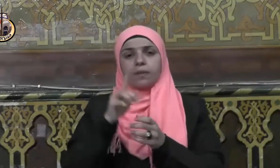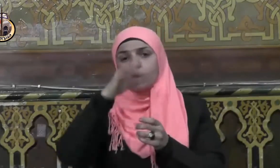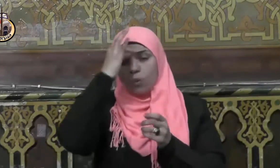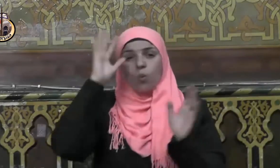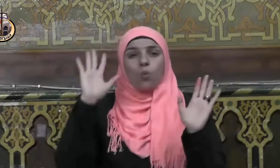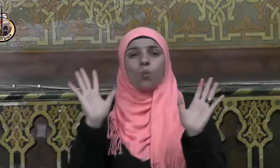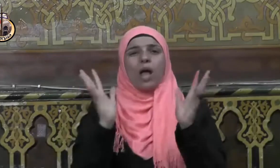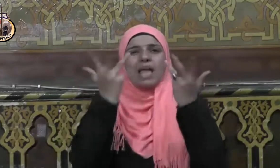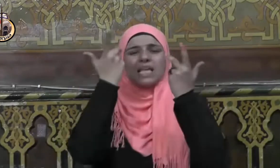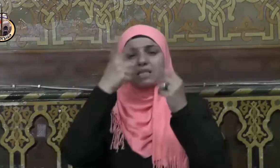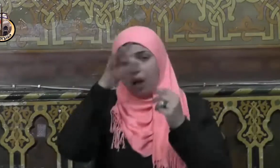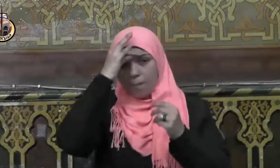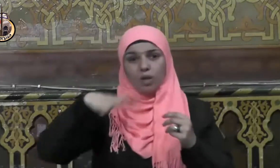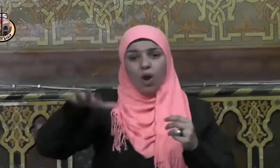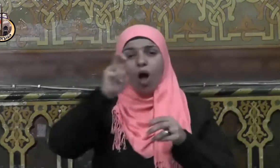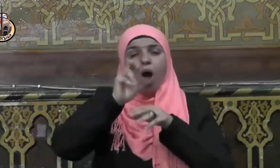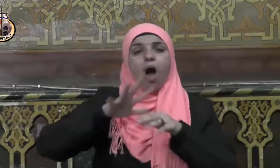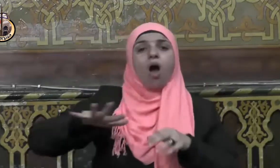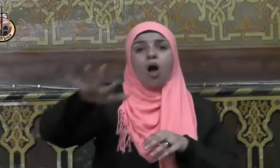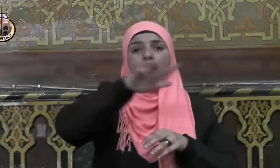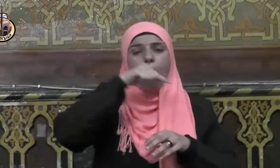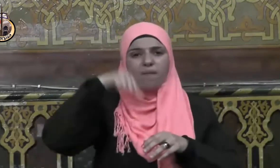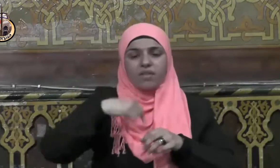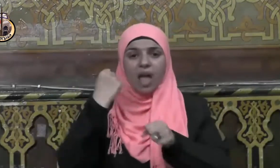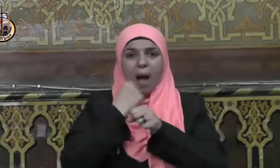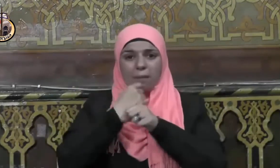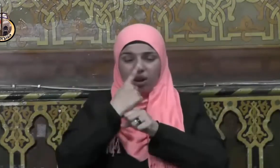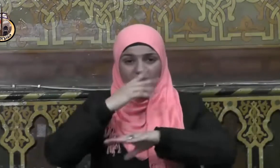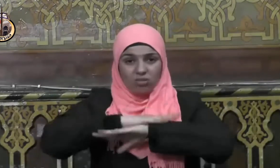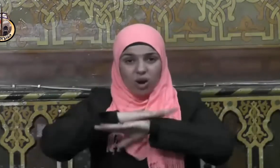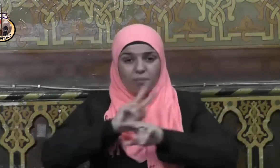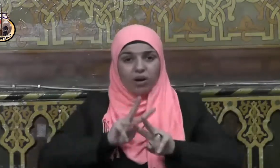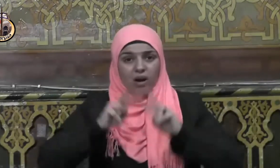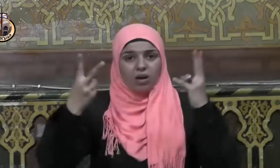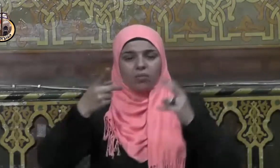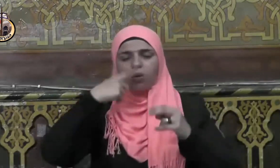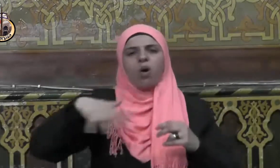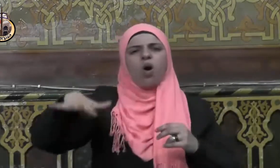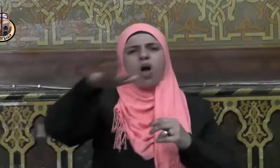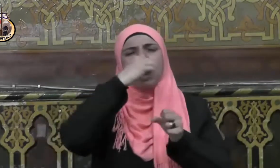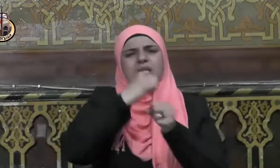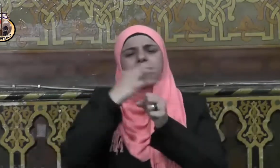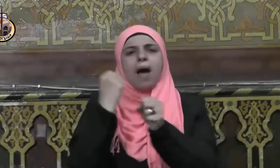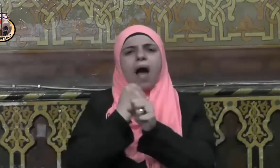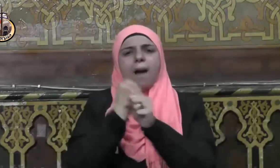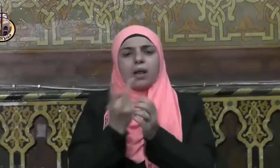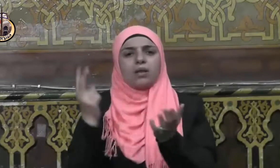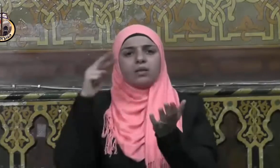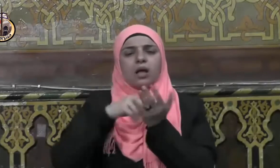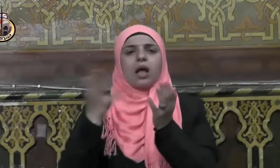أصيب القوم في أخلاقهم فأقم عليهم مأتما وعويلا.